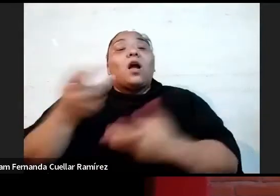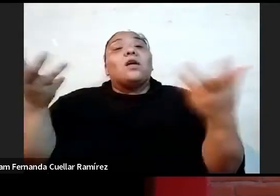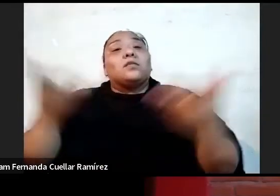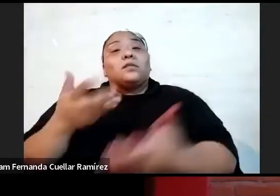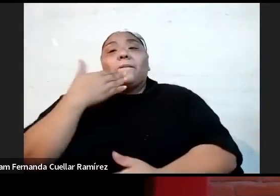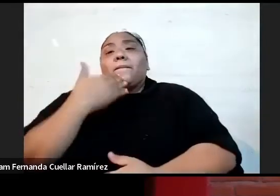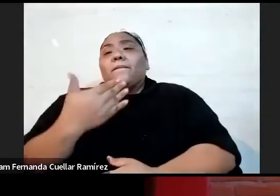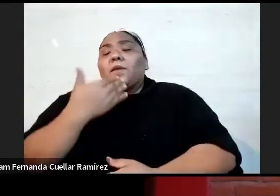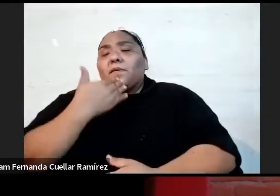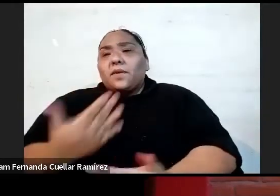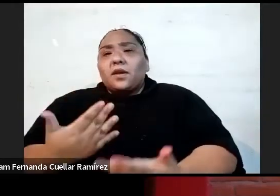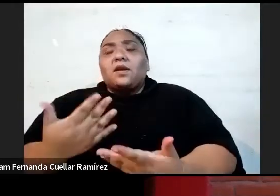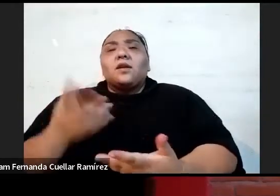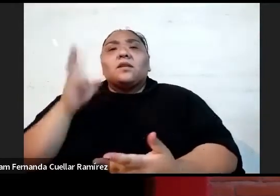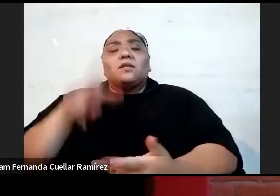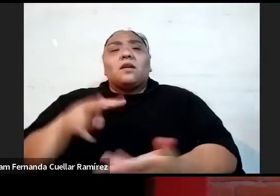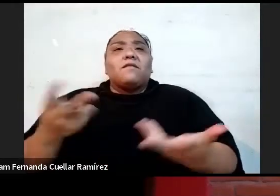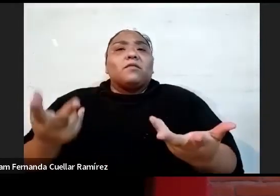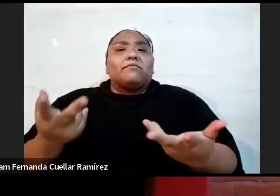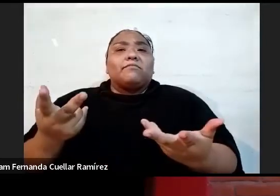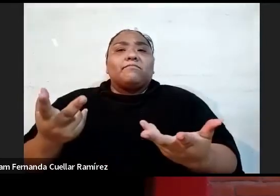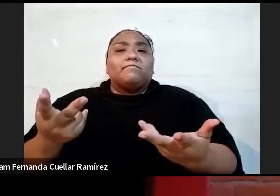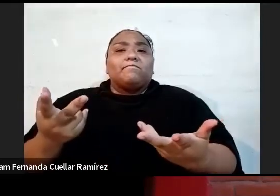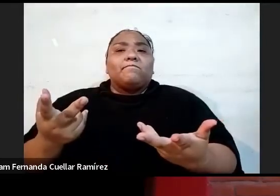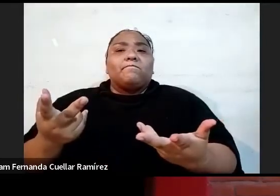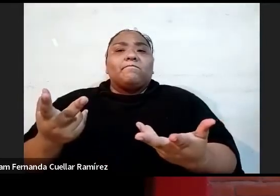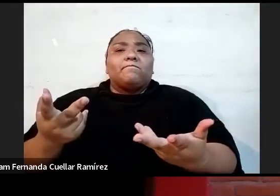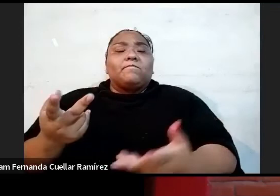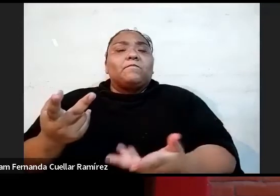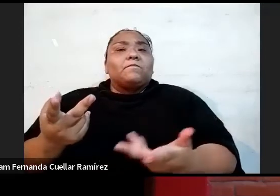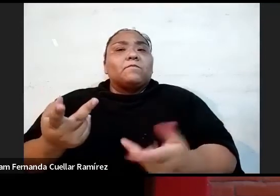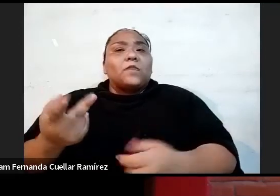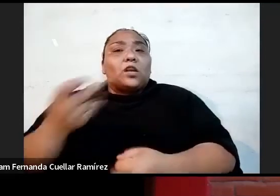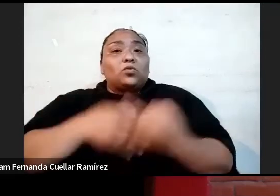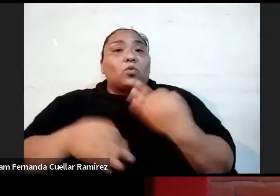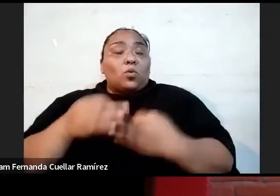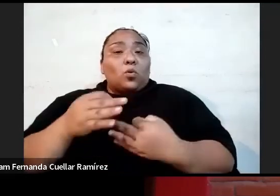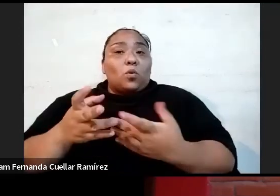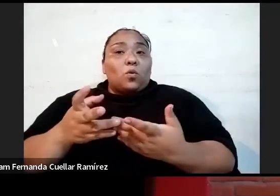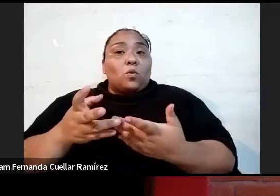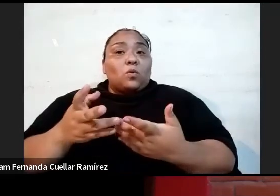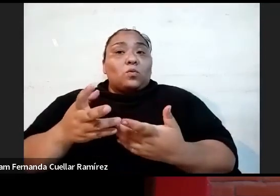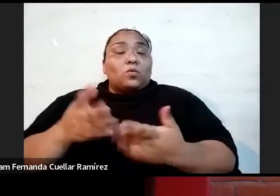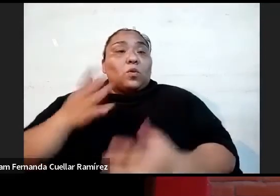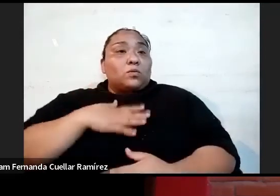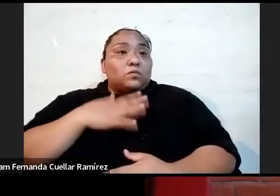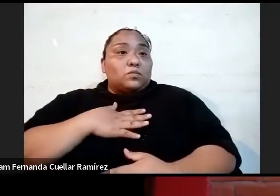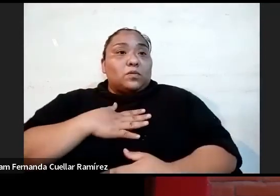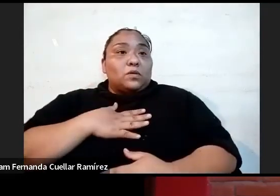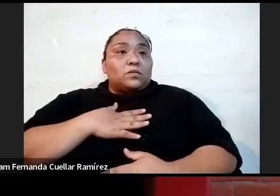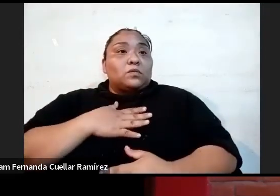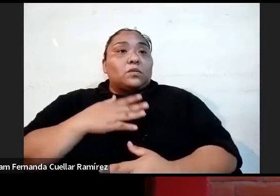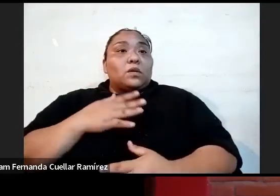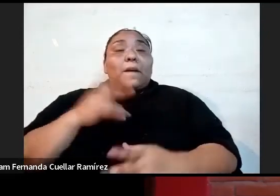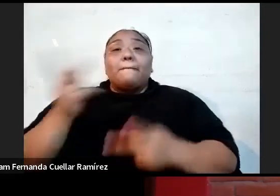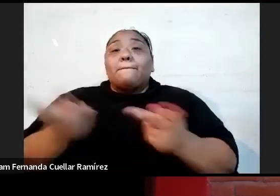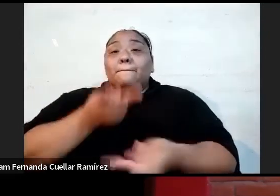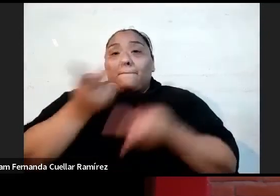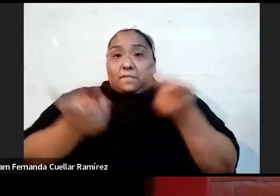cierto, esta cuestión de los miedos, sí había que preguntarte, me interesaba preguntarte por